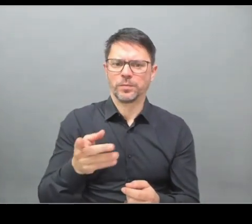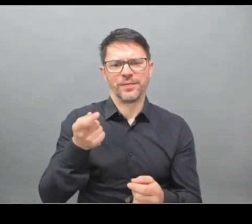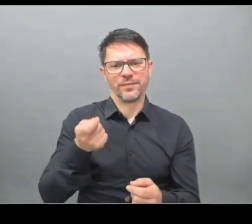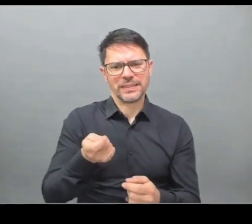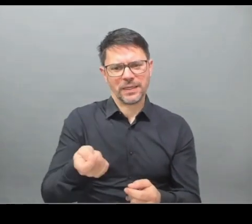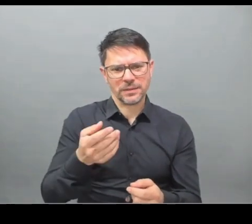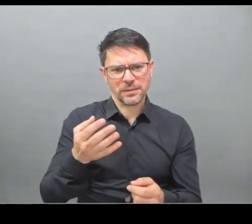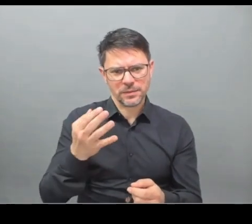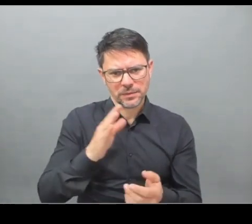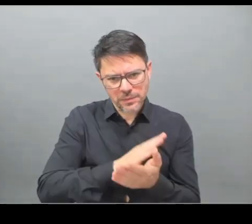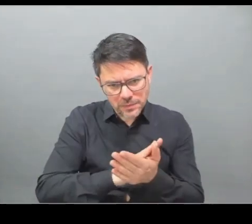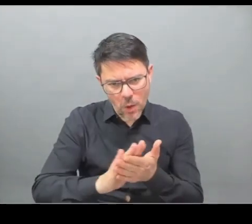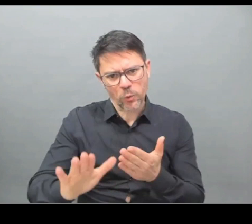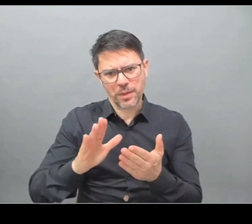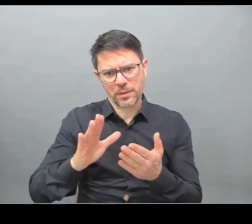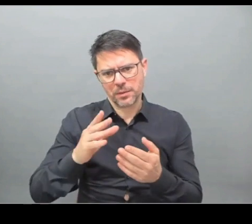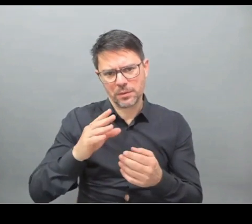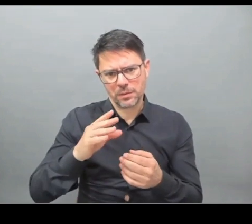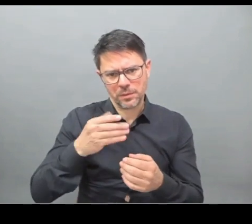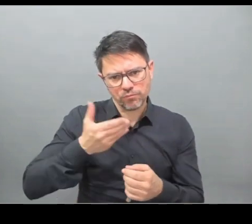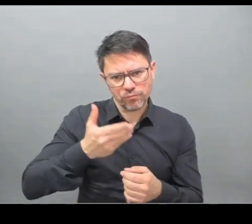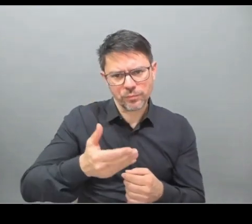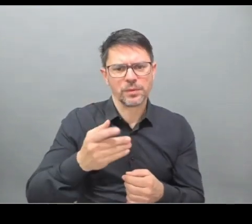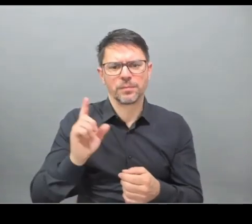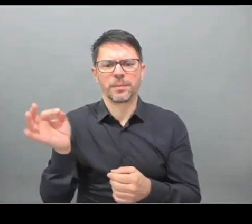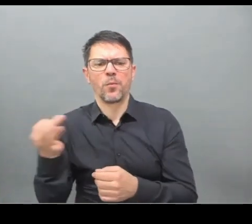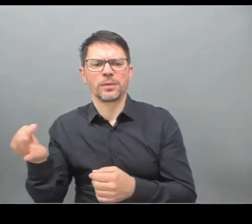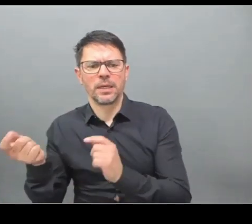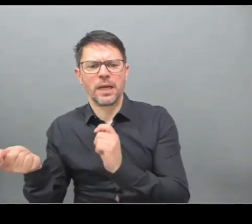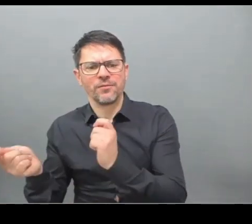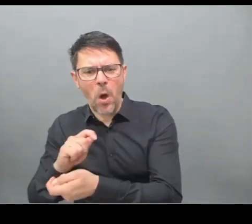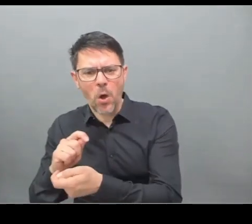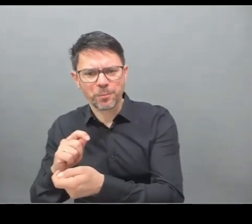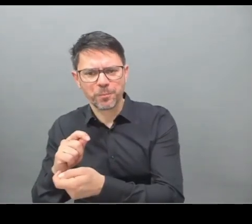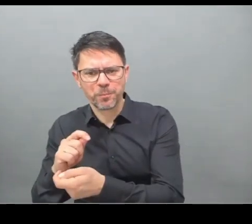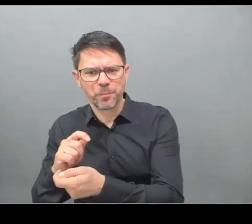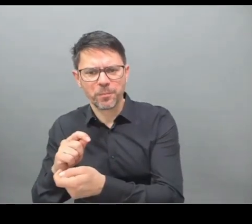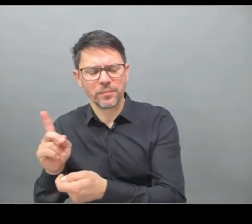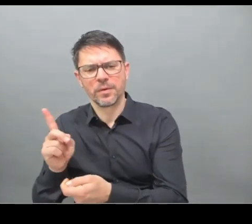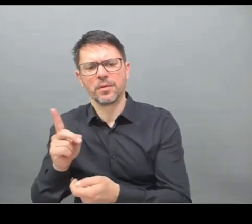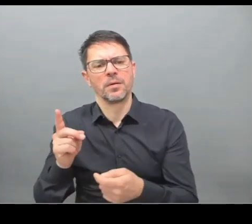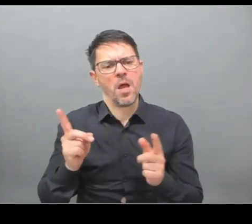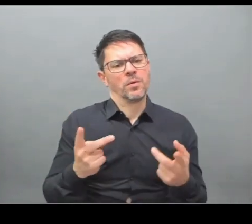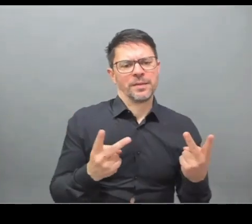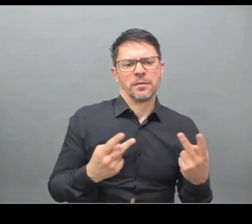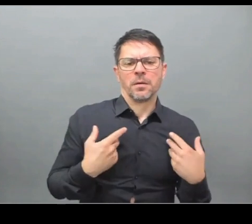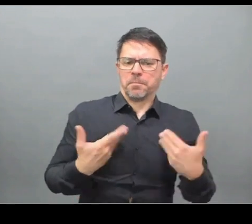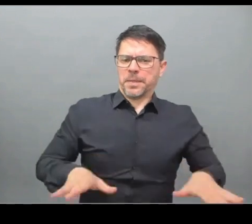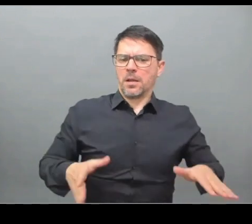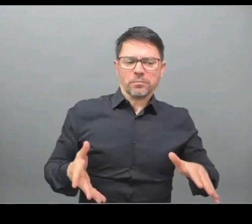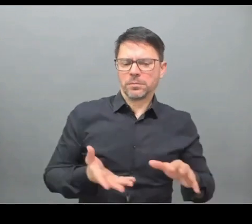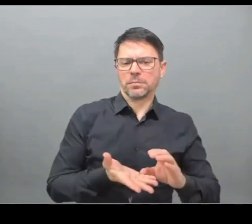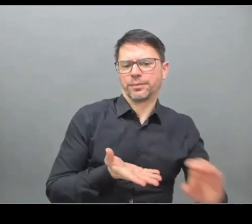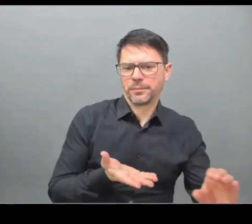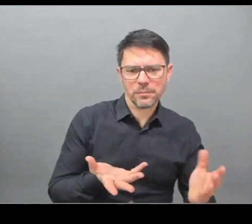Inflation ist. Damit ist Krankenhaus nicht finanzierbar. Aber dafür brauchen wir keine Reform. Da brauchen wir nur die Bereitschaft des